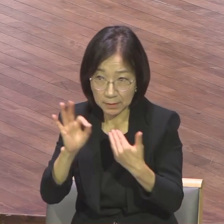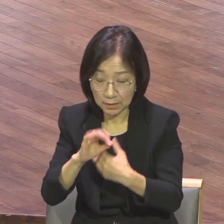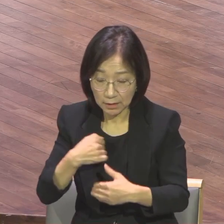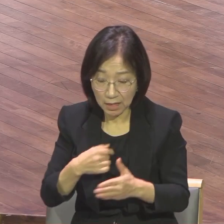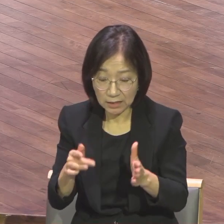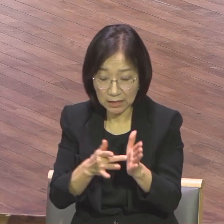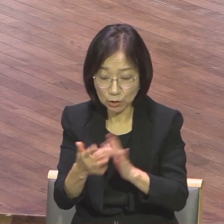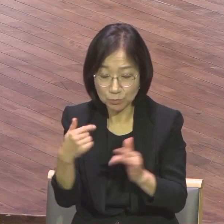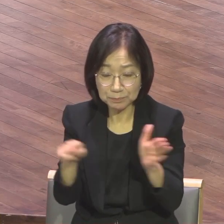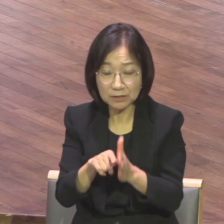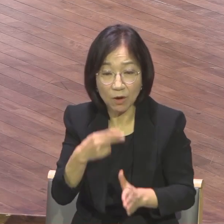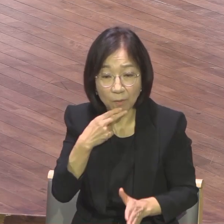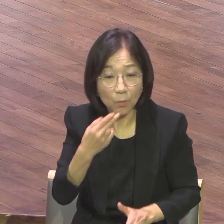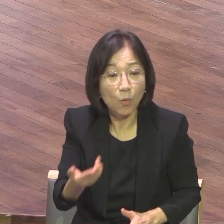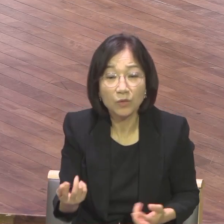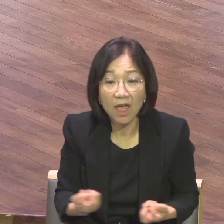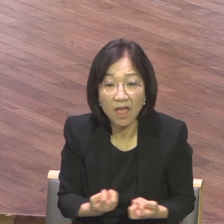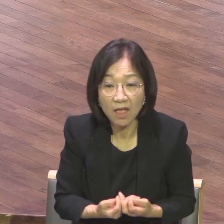여러분 상상해 보세요.